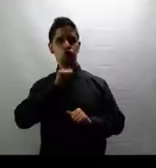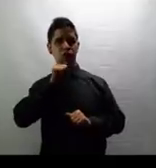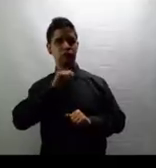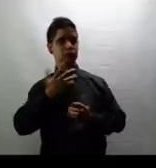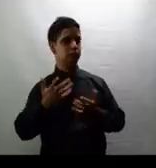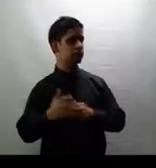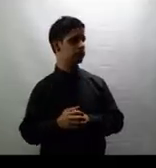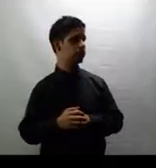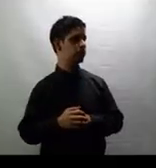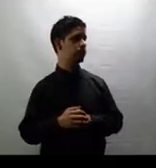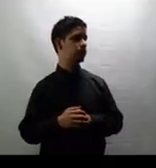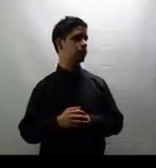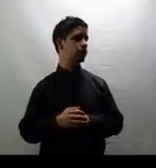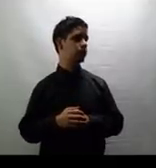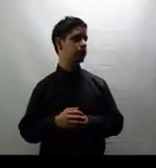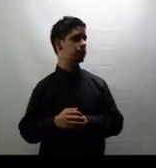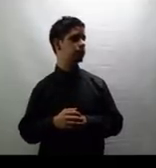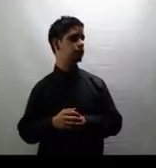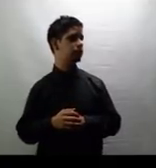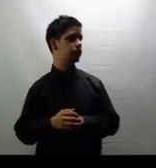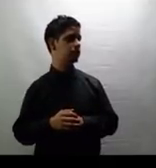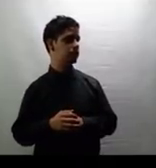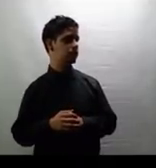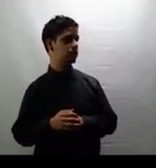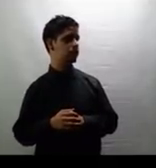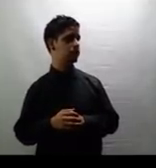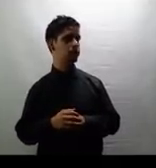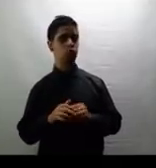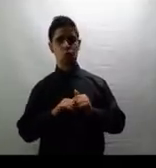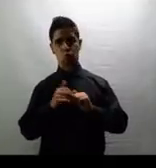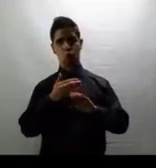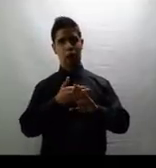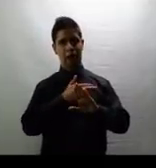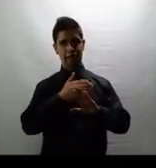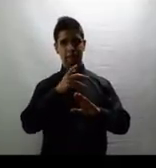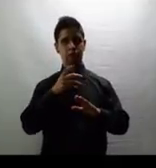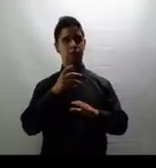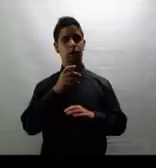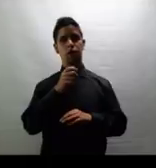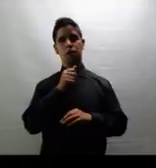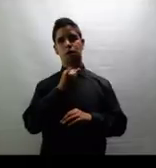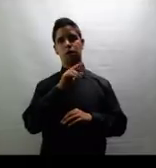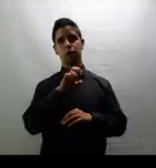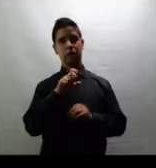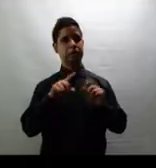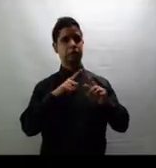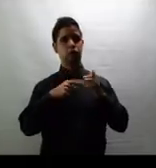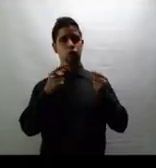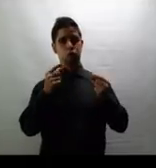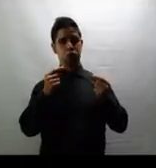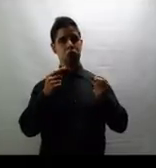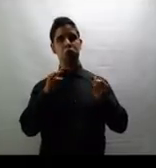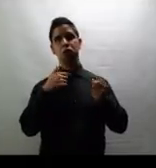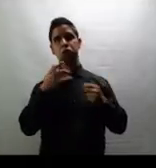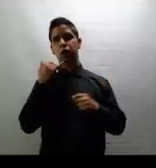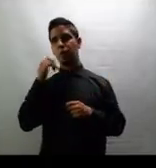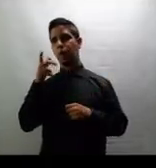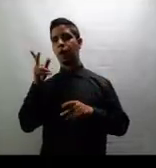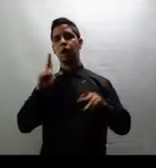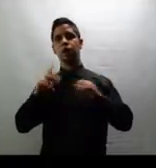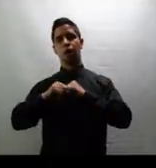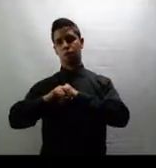aire no necesariamente era hay que sacarlo se acabó este llamaban a los anunciantes